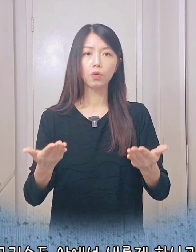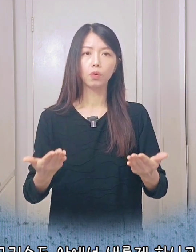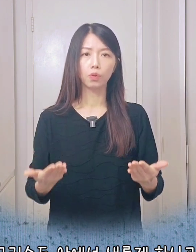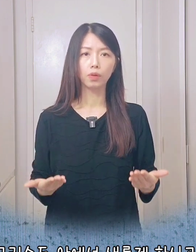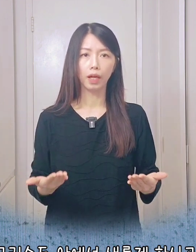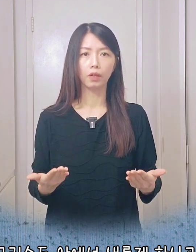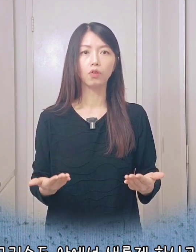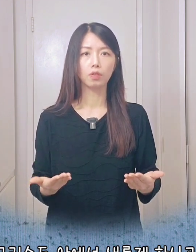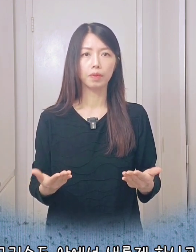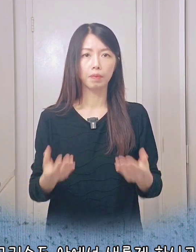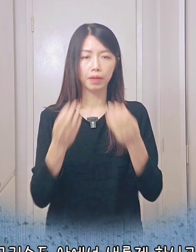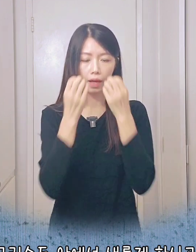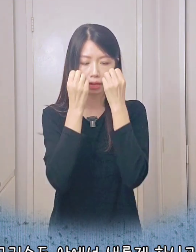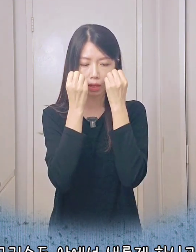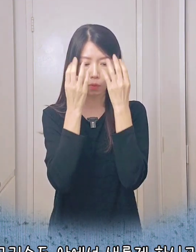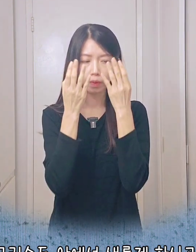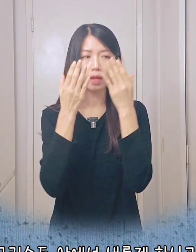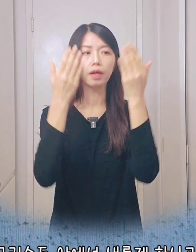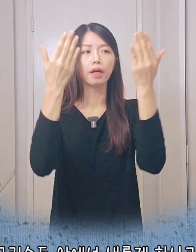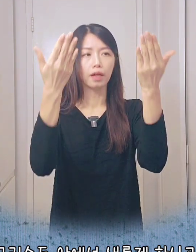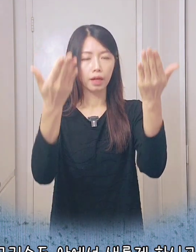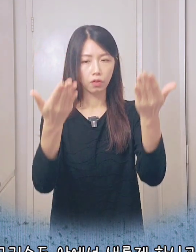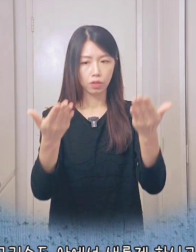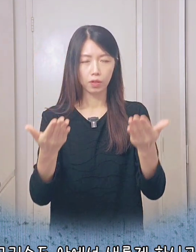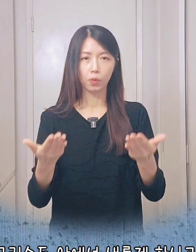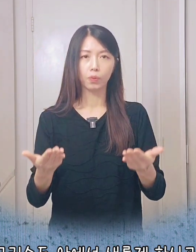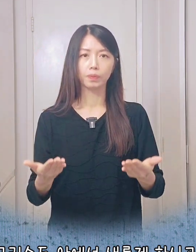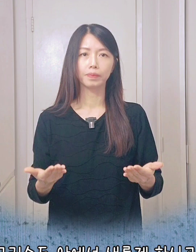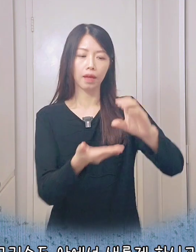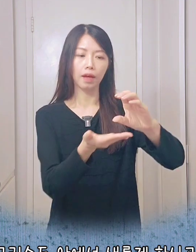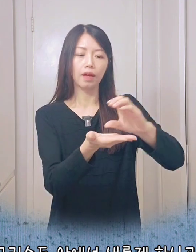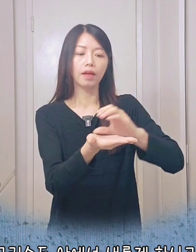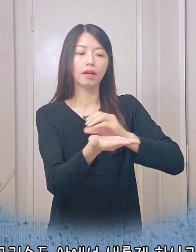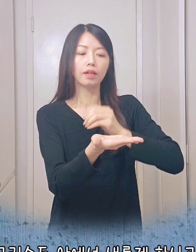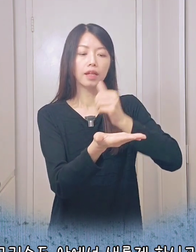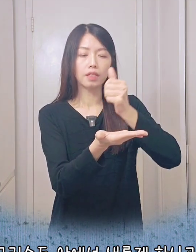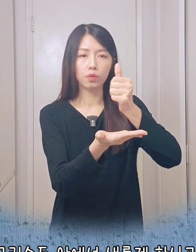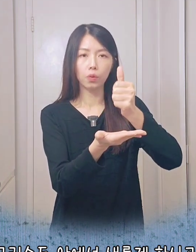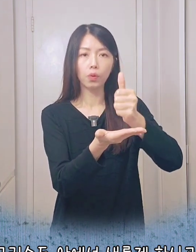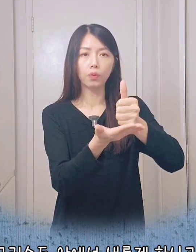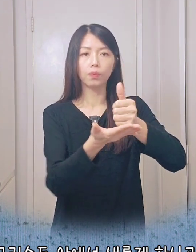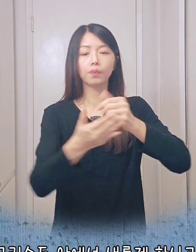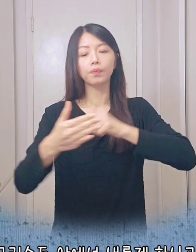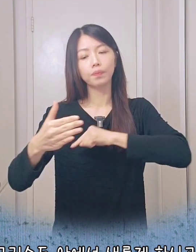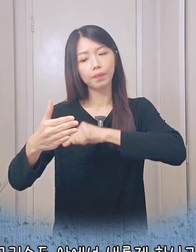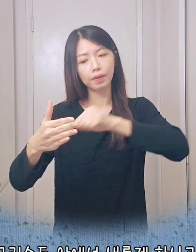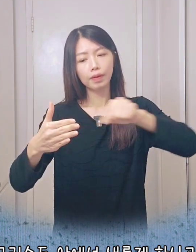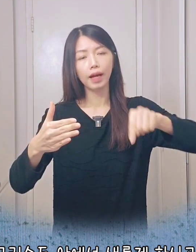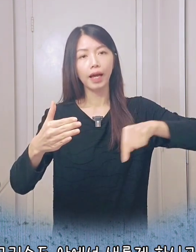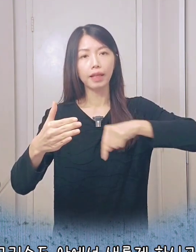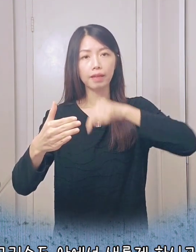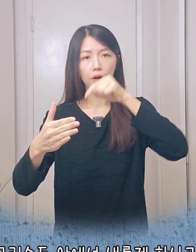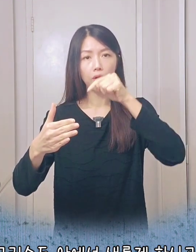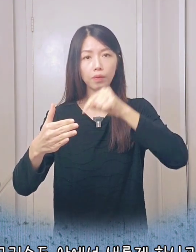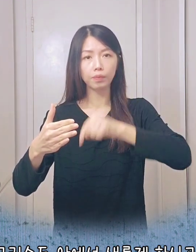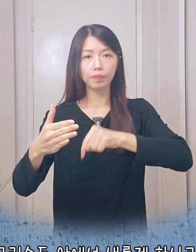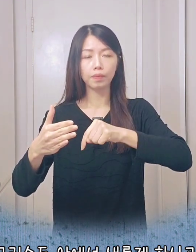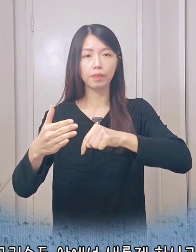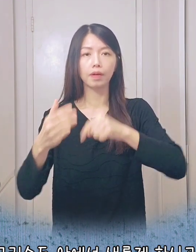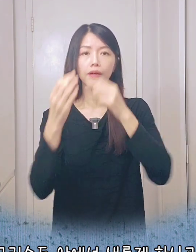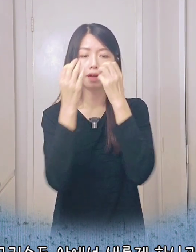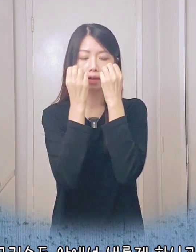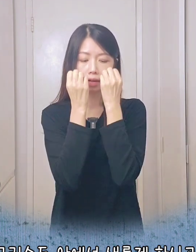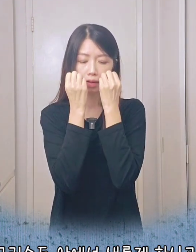내 쪽으로 당겨주시면 됩니다. 새롭게 해주시고, 그리스도 안에서